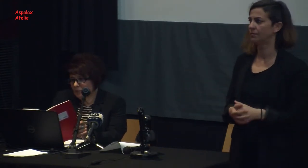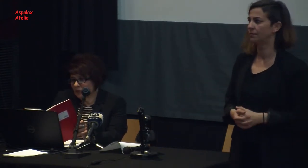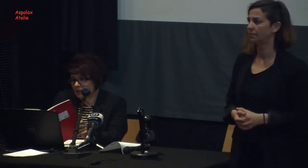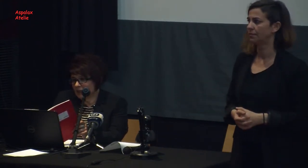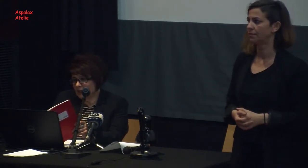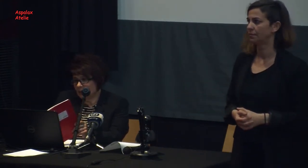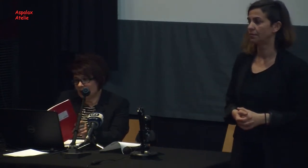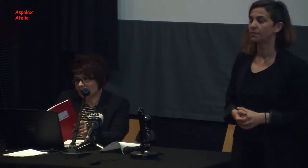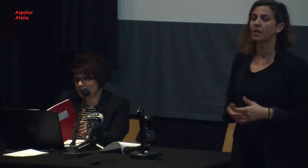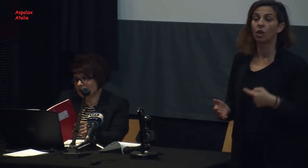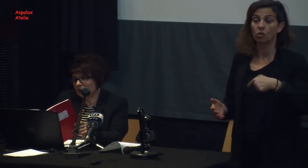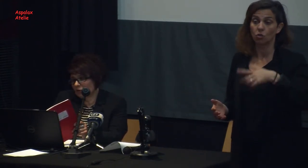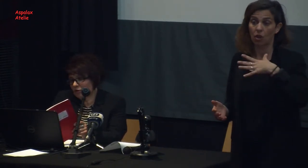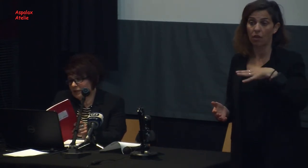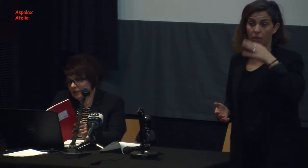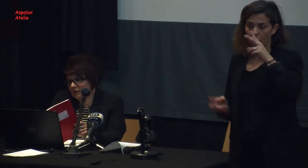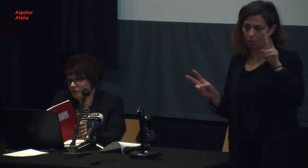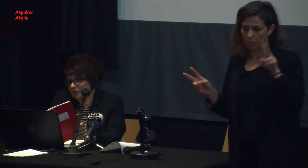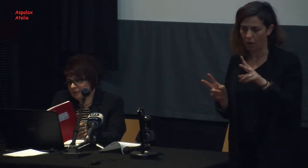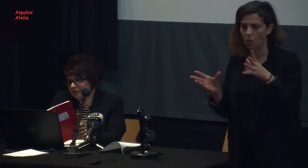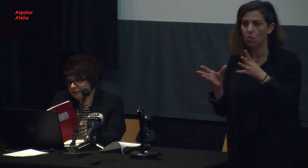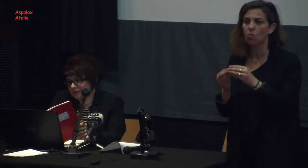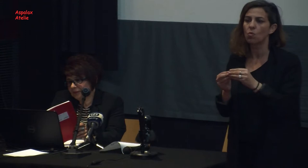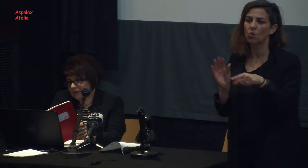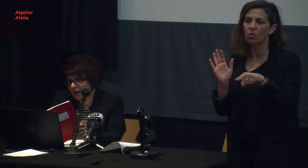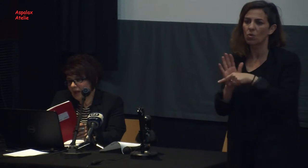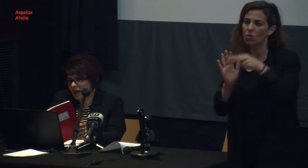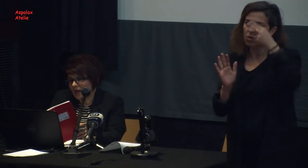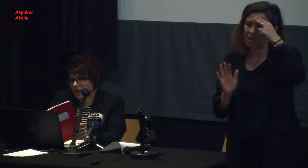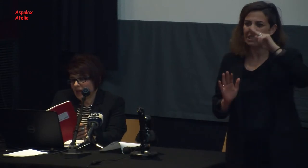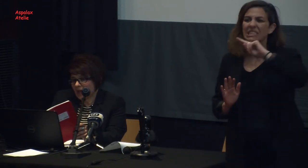Ήθελα να σας πω και λίγα πράγματα για το στίγμα.